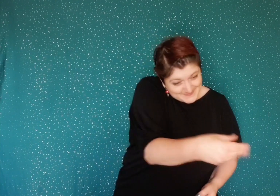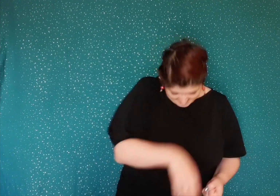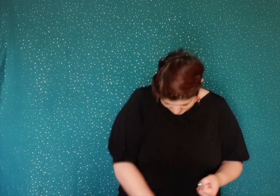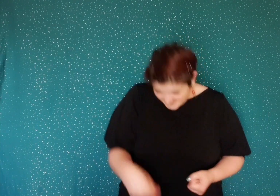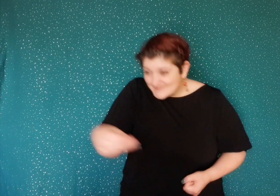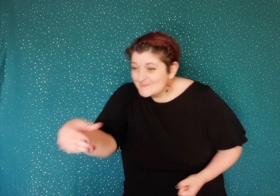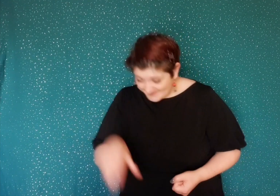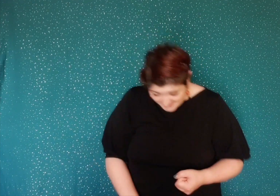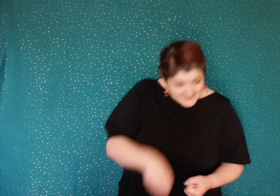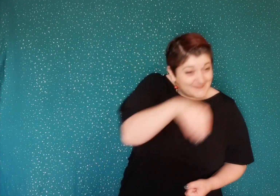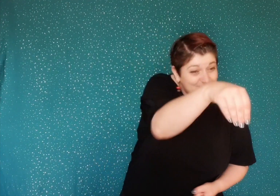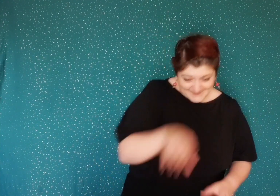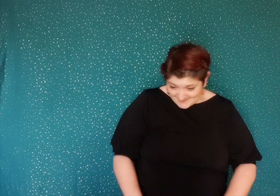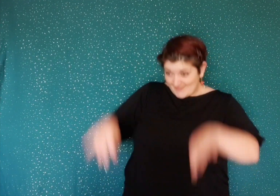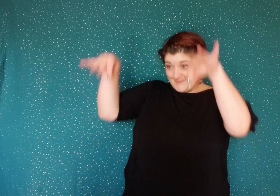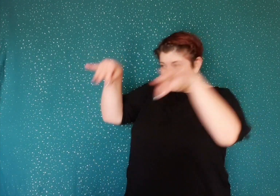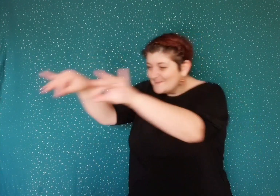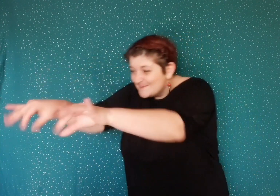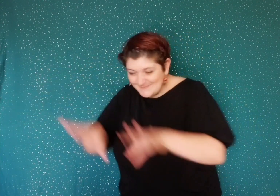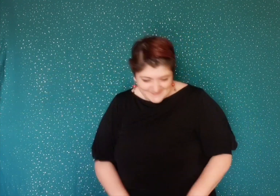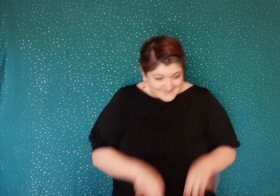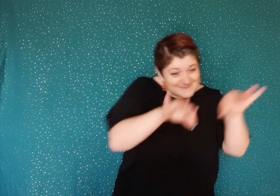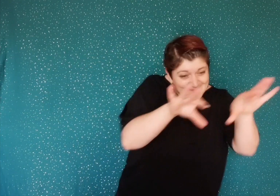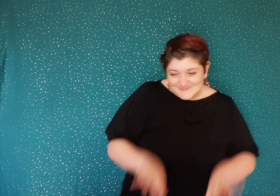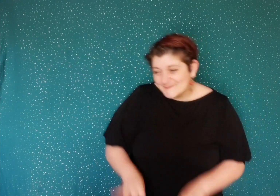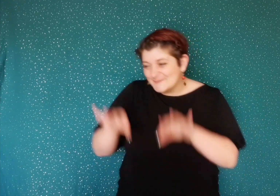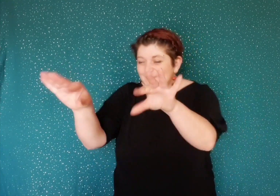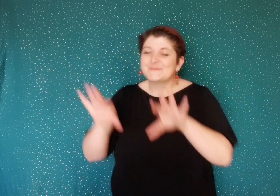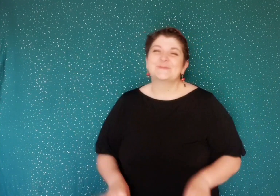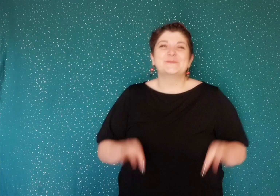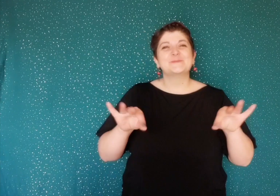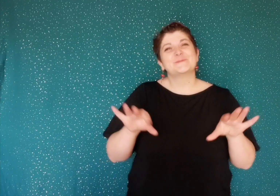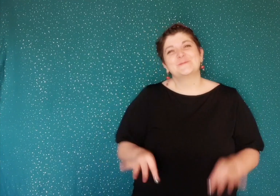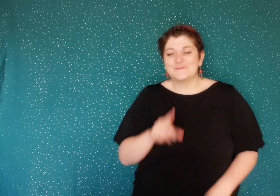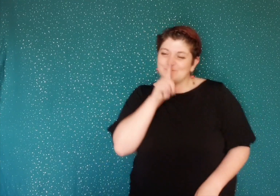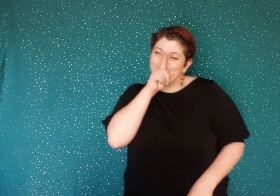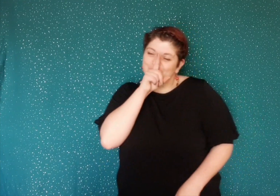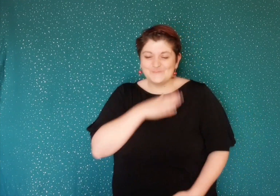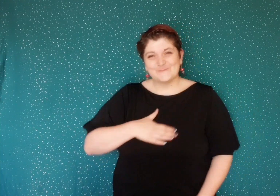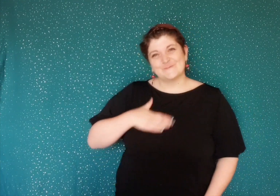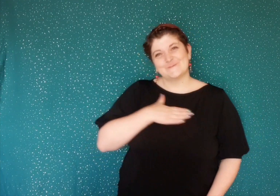Et elle ne dit pas un mot.